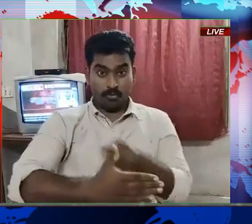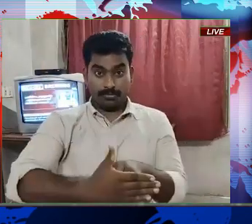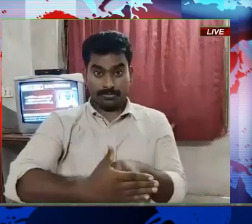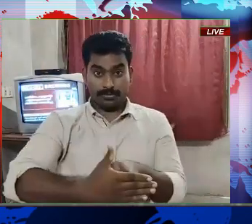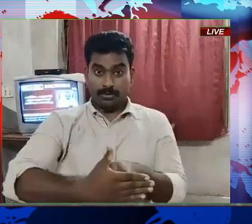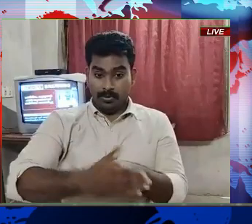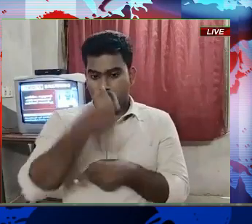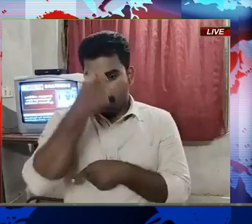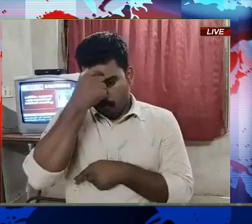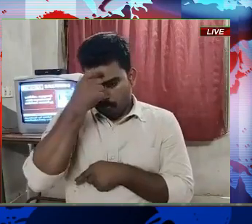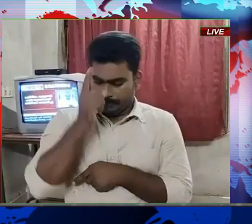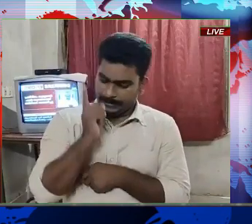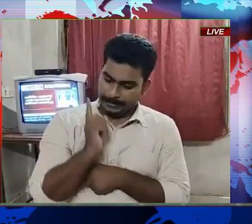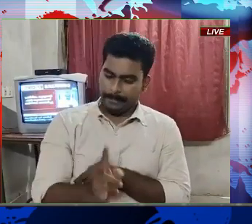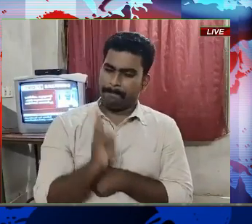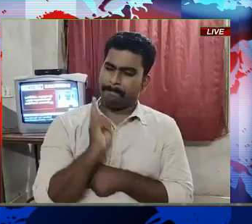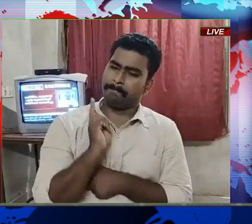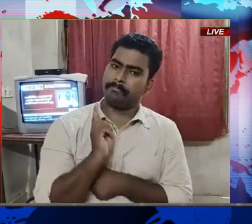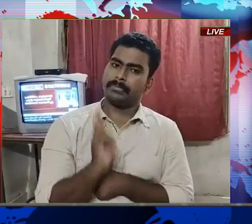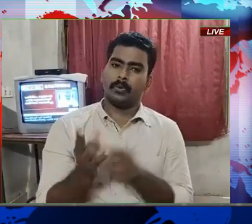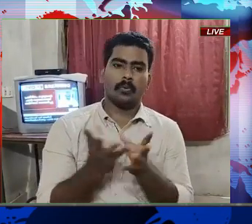2,155 പേരെ അറസ്റ്റ് ചെയ്തിട്ടുമുണ്ട്.